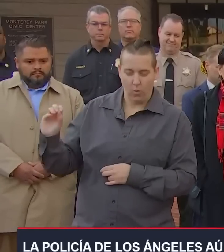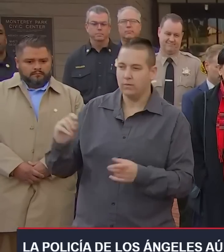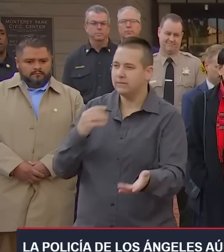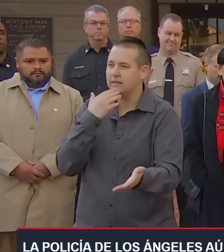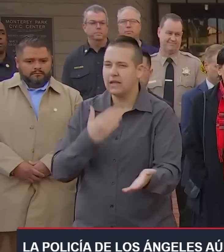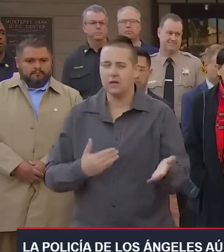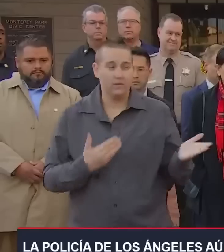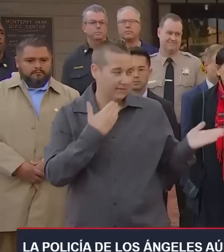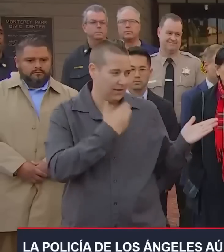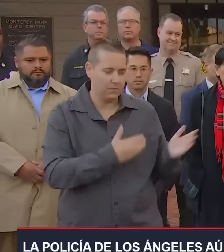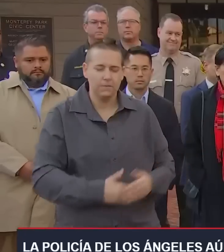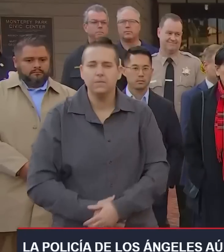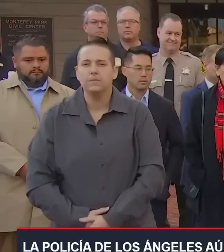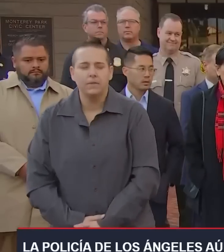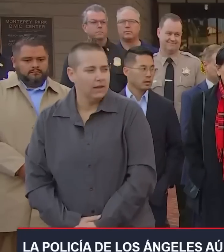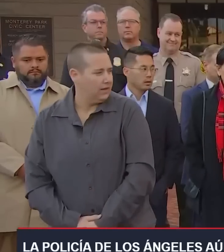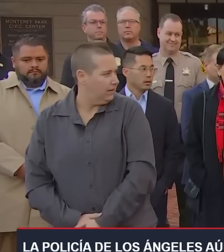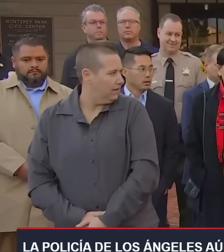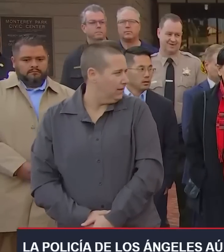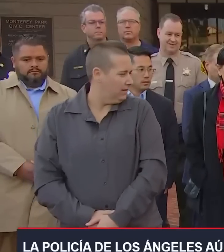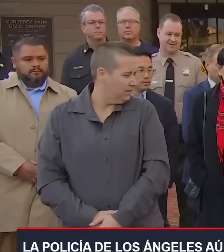thank you